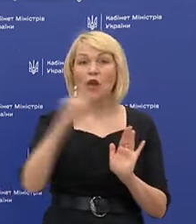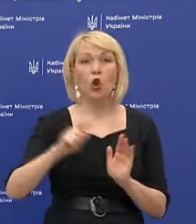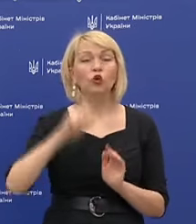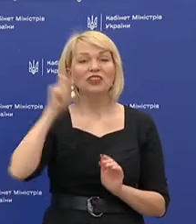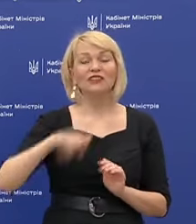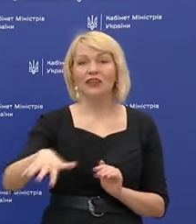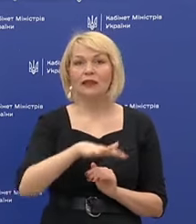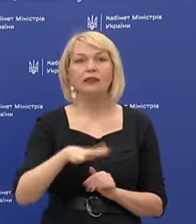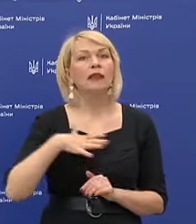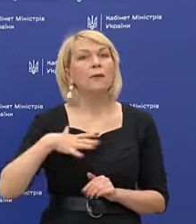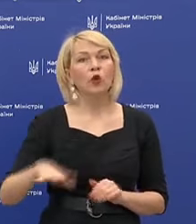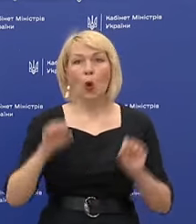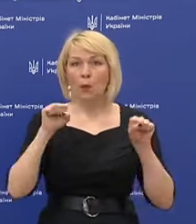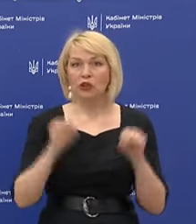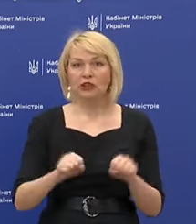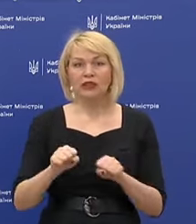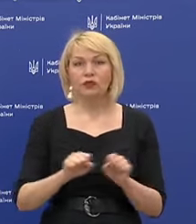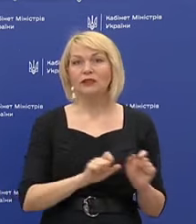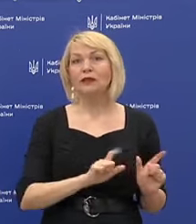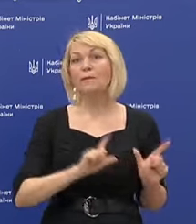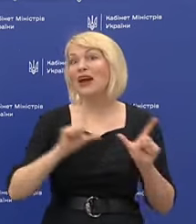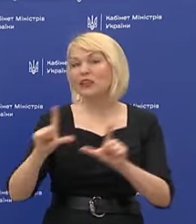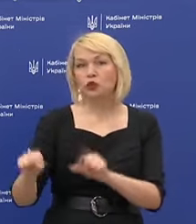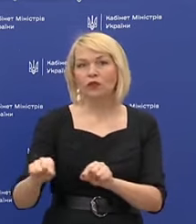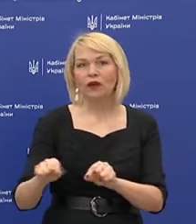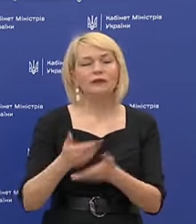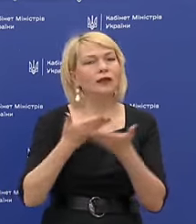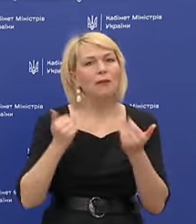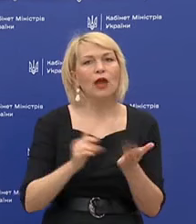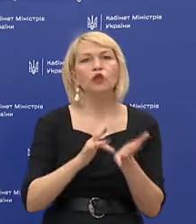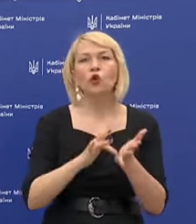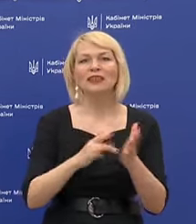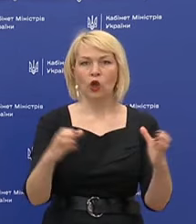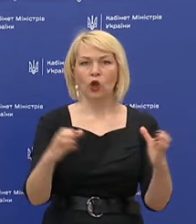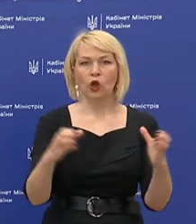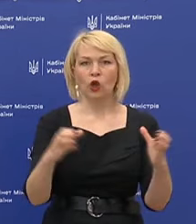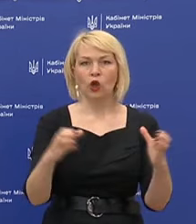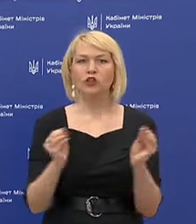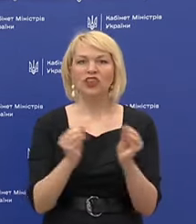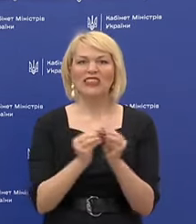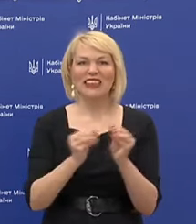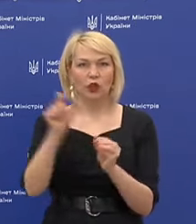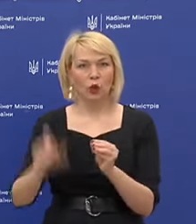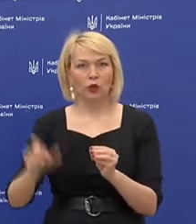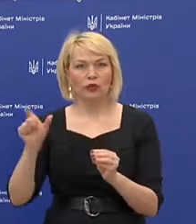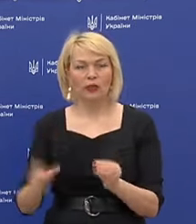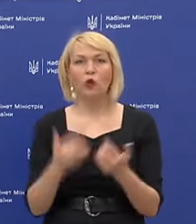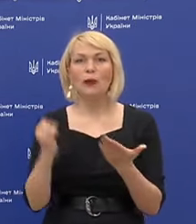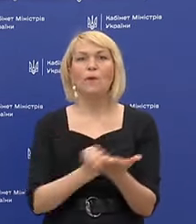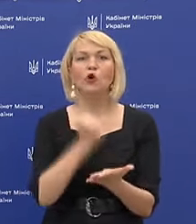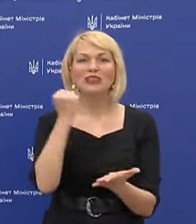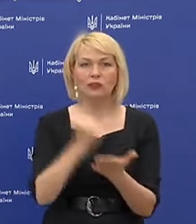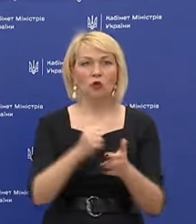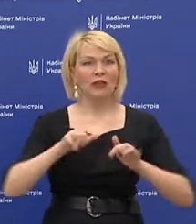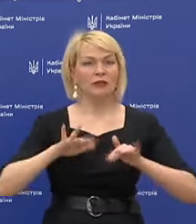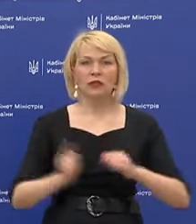було можливості пересуватись, і немає, туристичним групам більше 10 осіб, оскільки в постанові